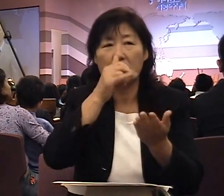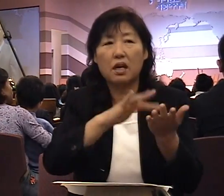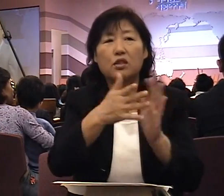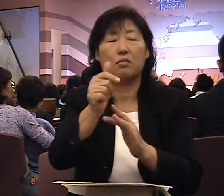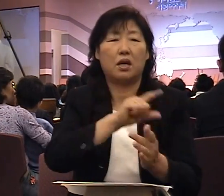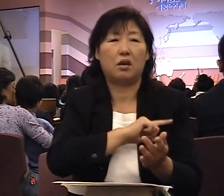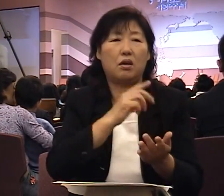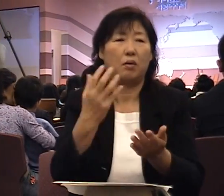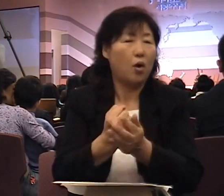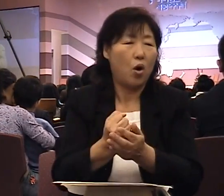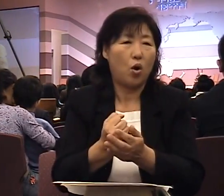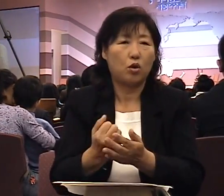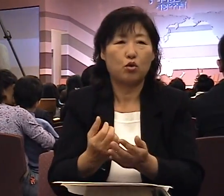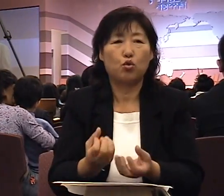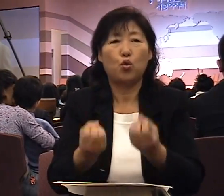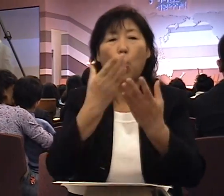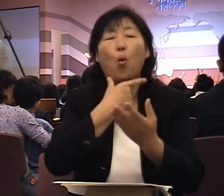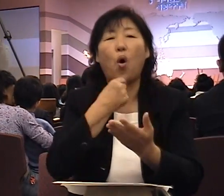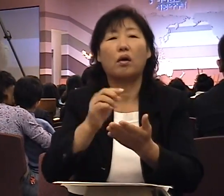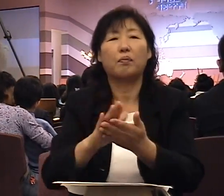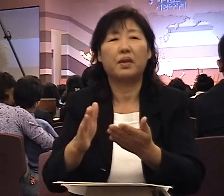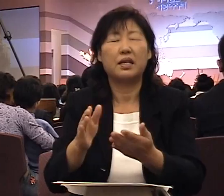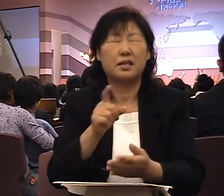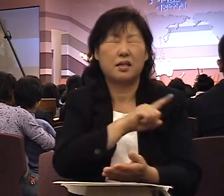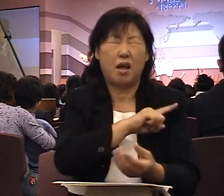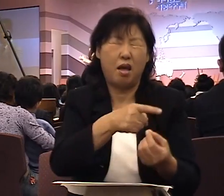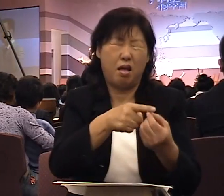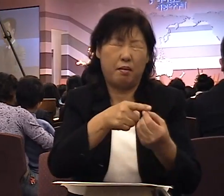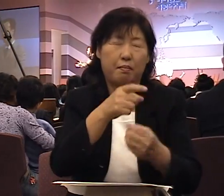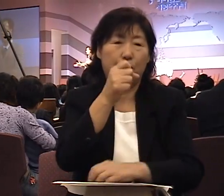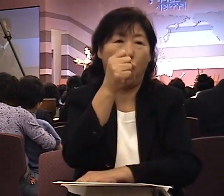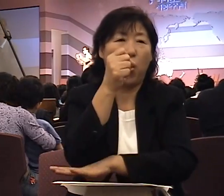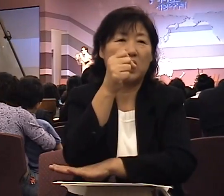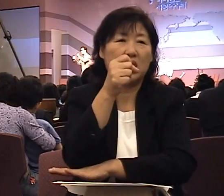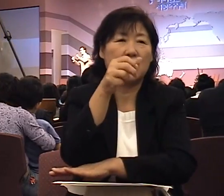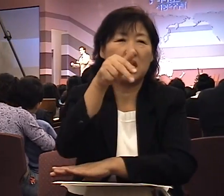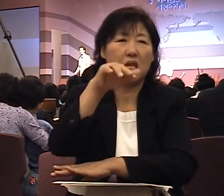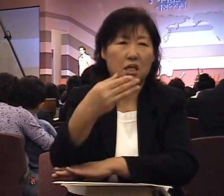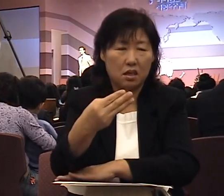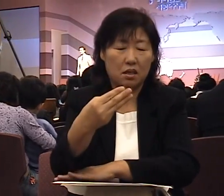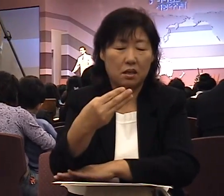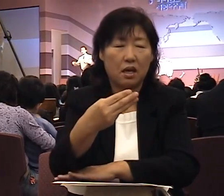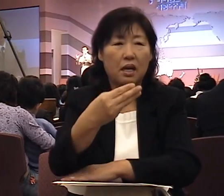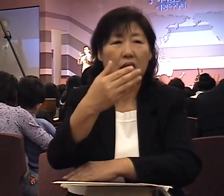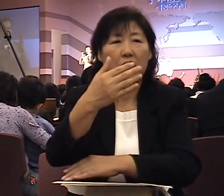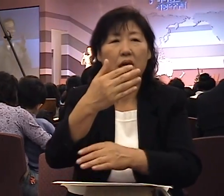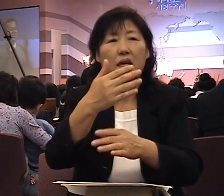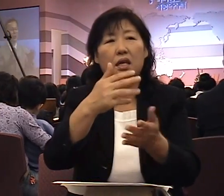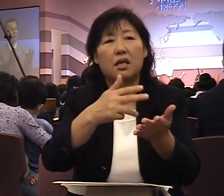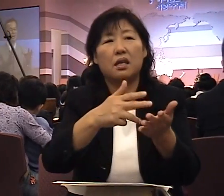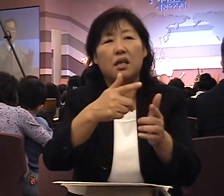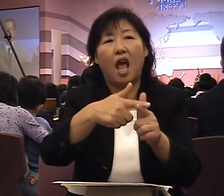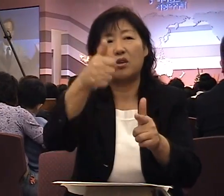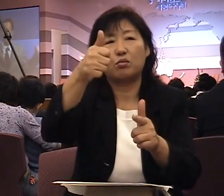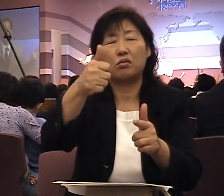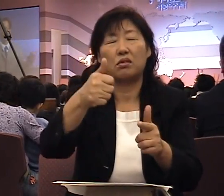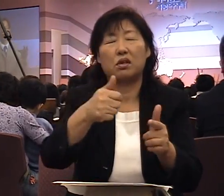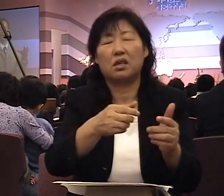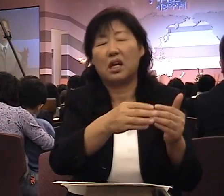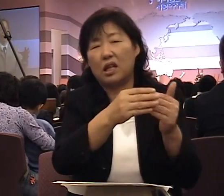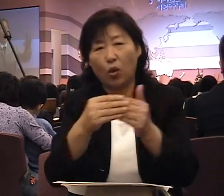축원합니다. 아멘. 가장 본질적인 일, 사람들을 예수님께로 인도하여 구원받게 하고 구원받은